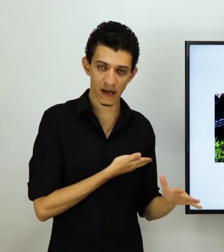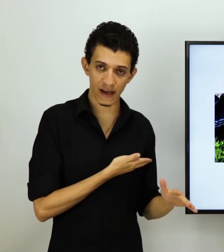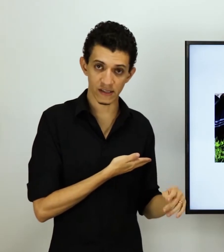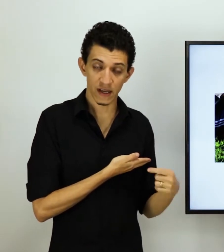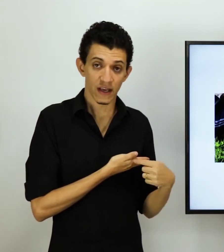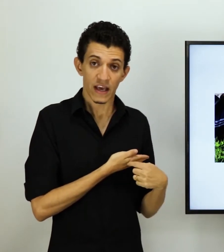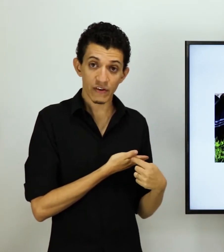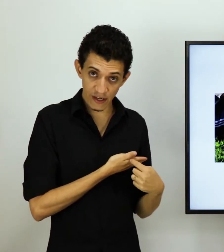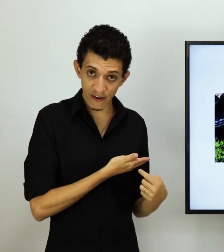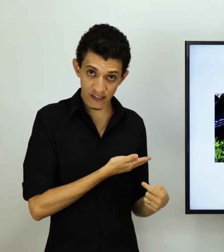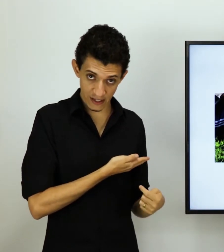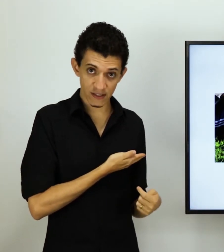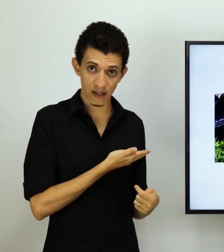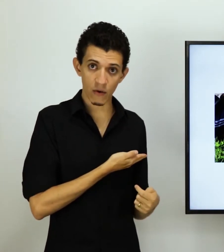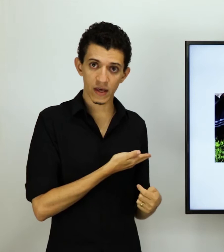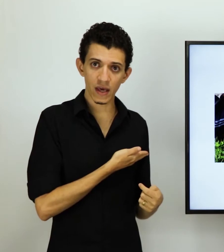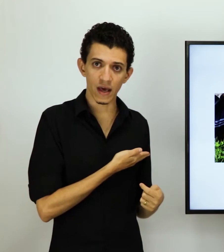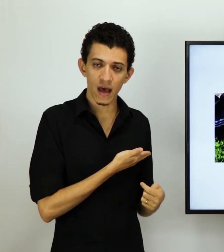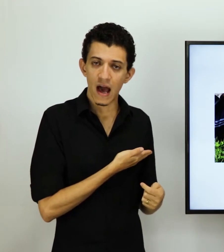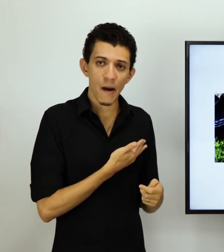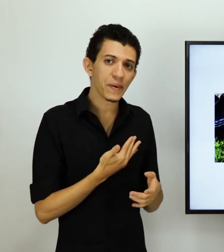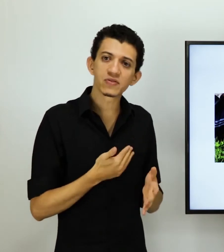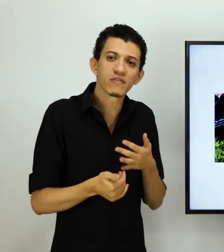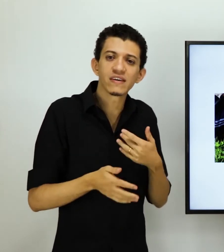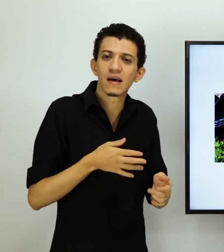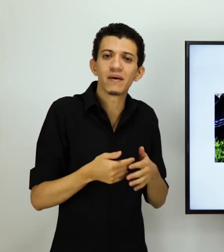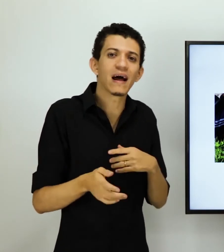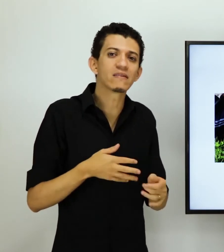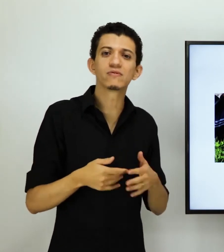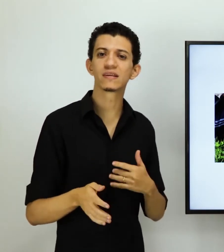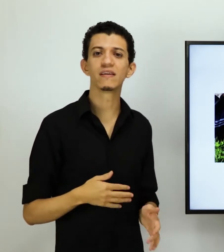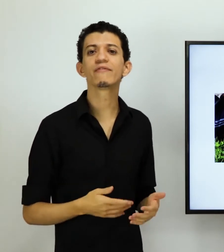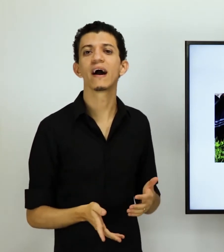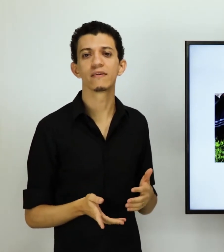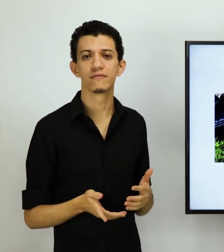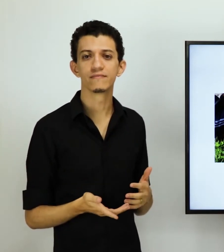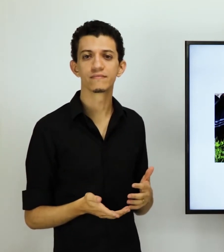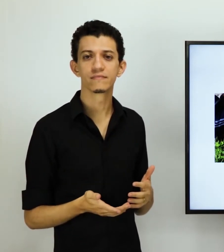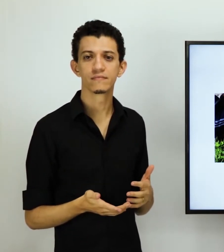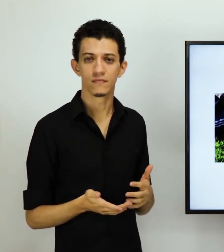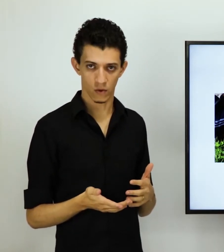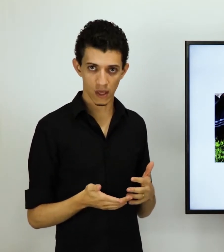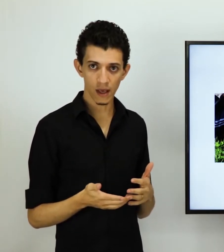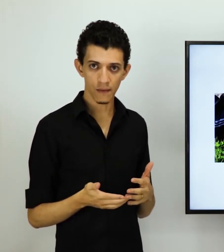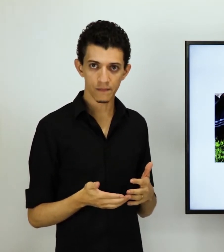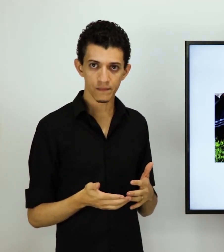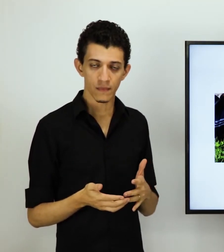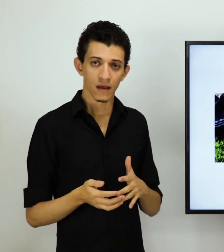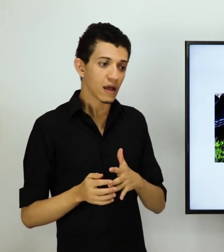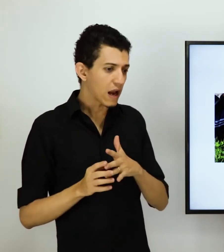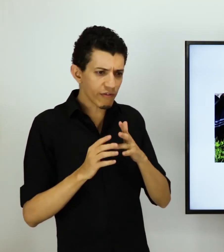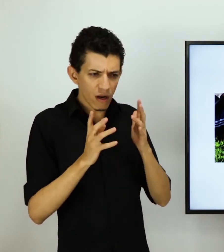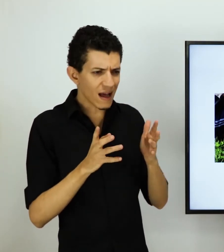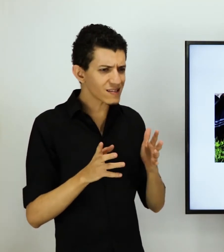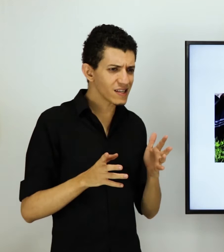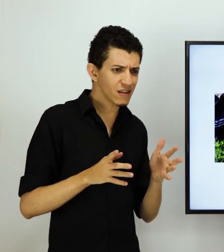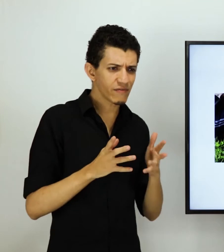sinais, você fazer esse sinal aqui, a pessoa não vai saber nada do significado, ok? Ela vai olhar assim e não vai